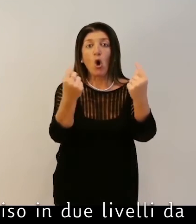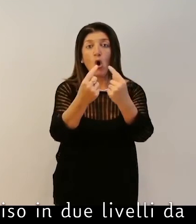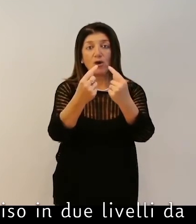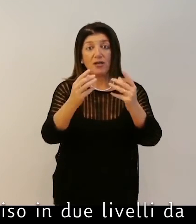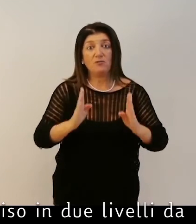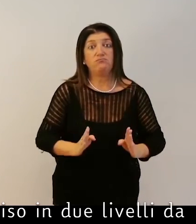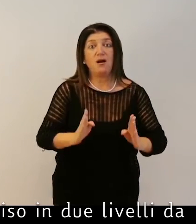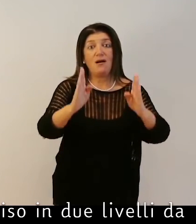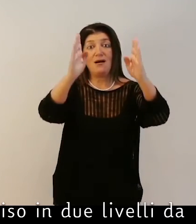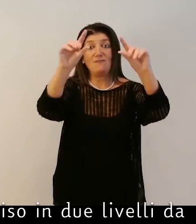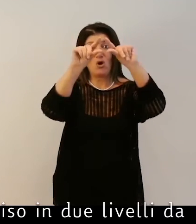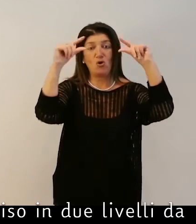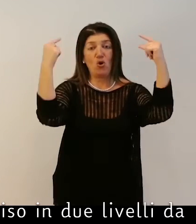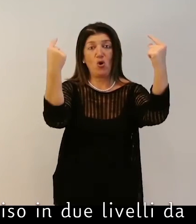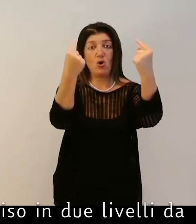intrecciate.